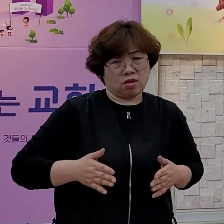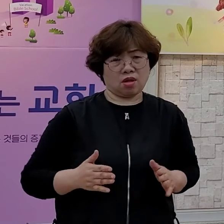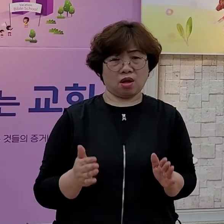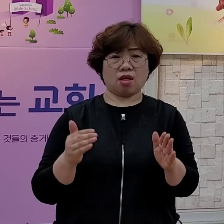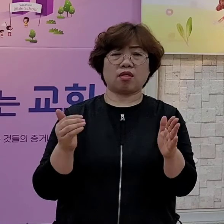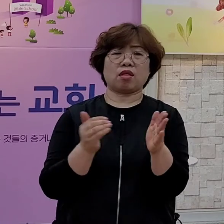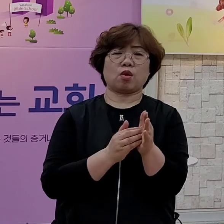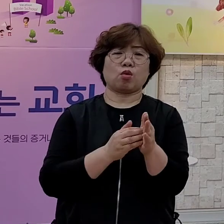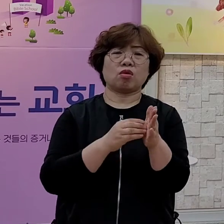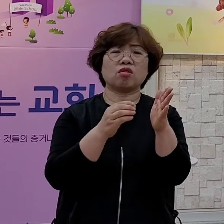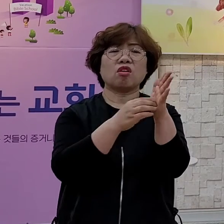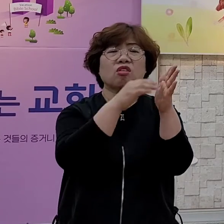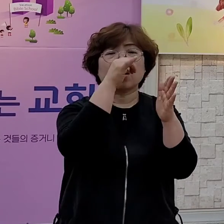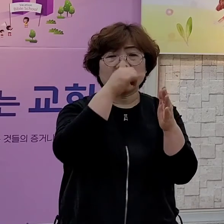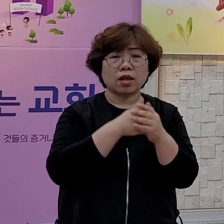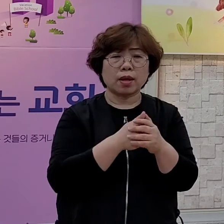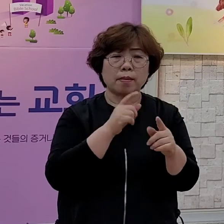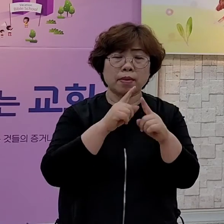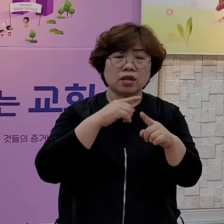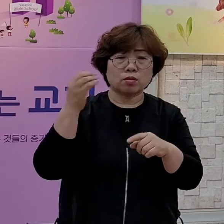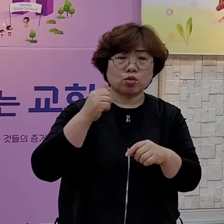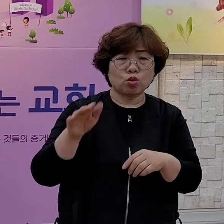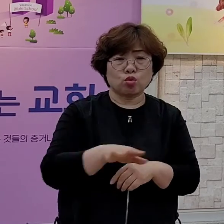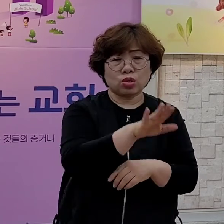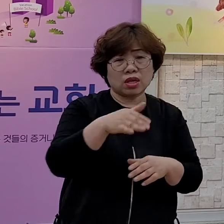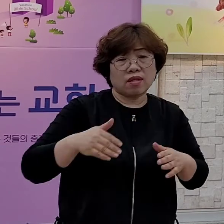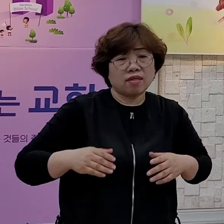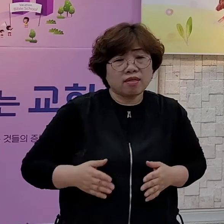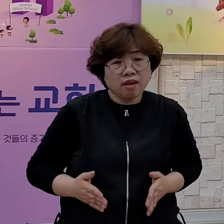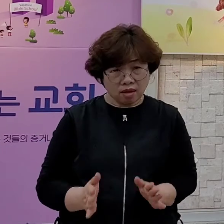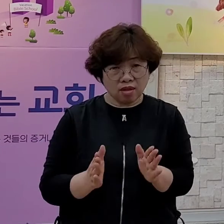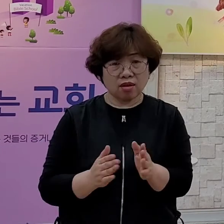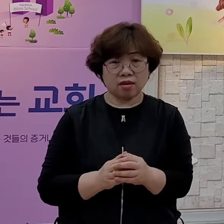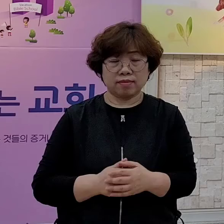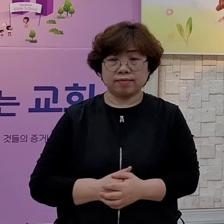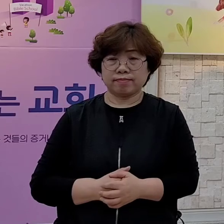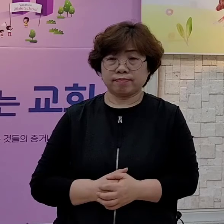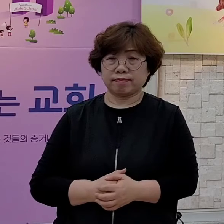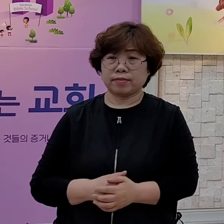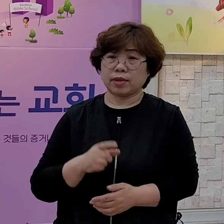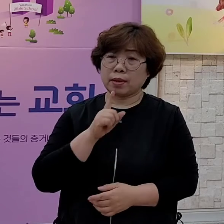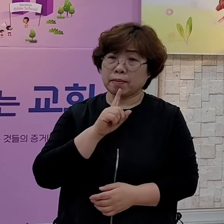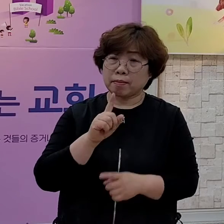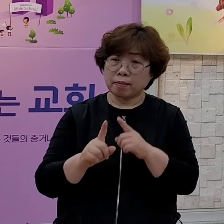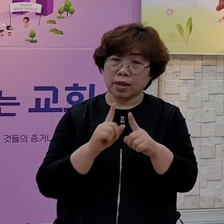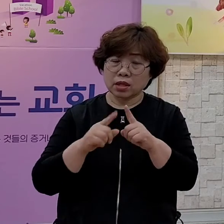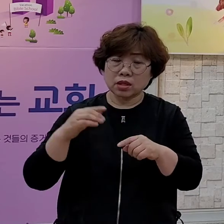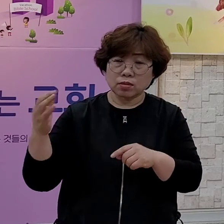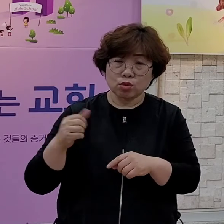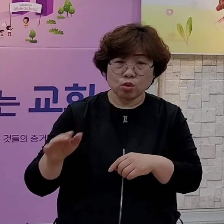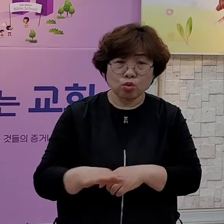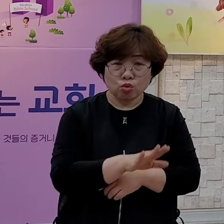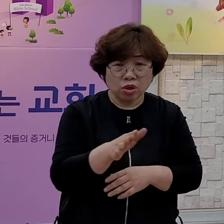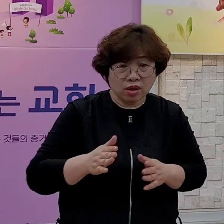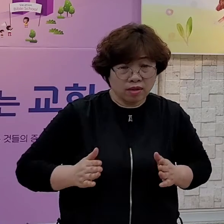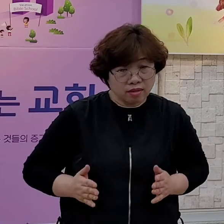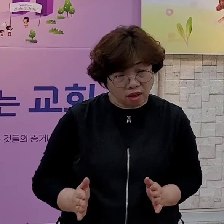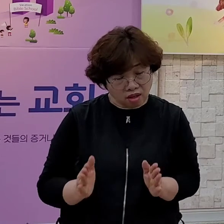라고 기록하고, 말씀으로 우리를 낳았다. 이해가 되세요? 이 말씀으로 우리를 낳았다고.